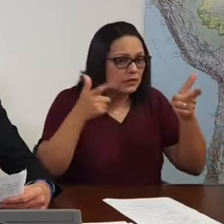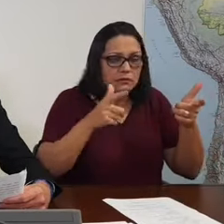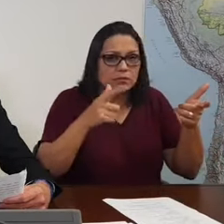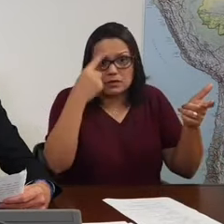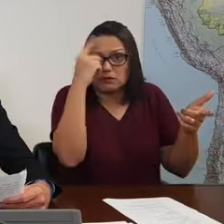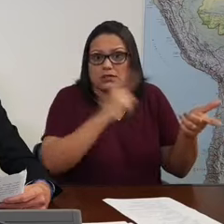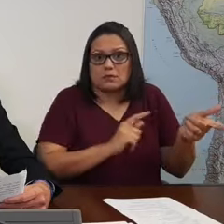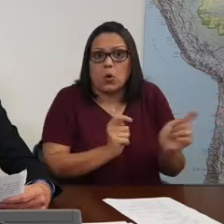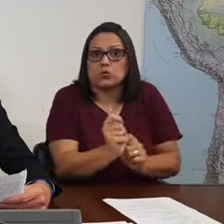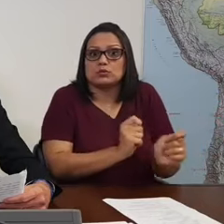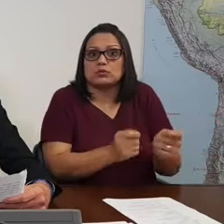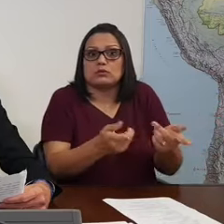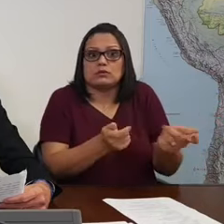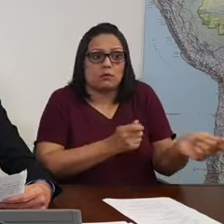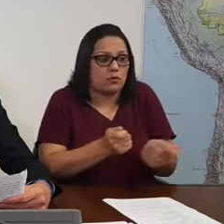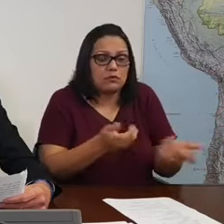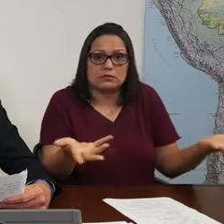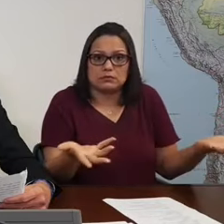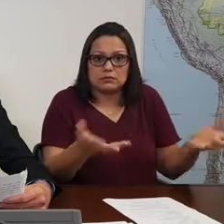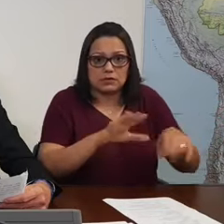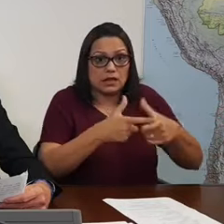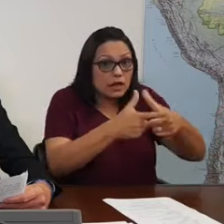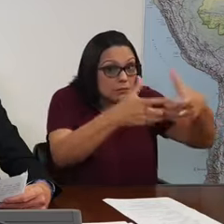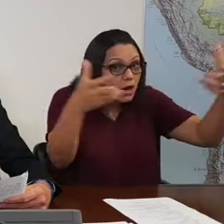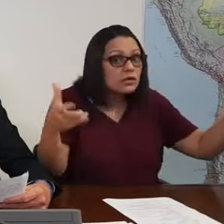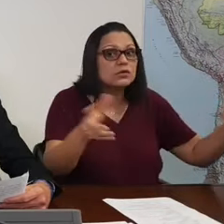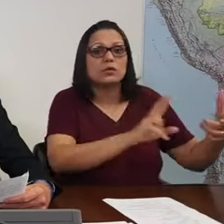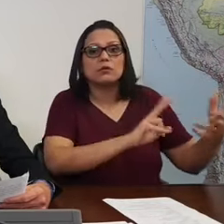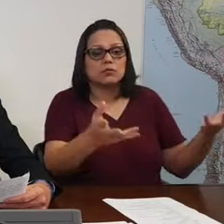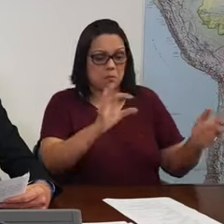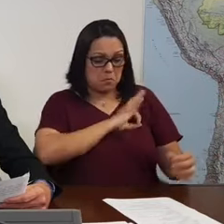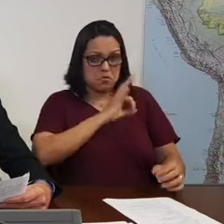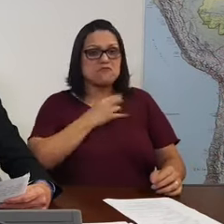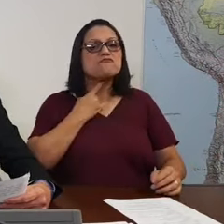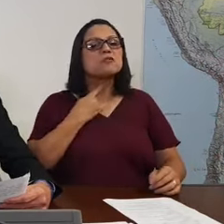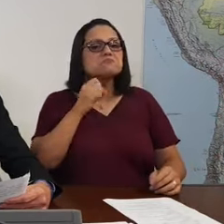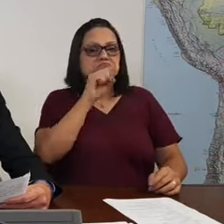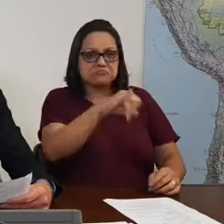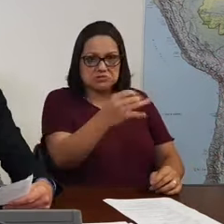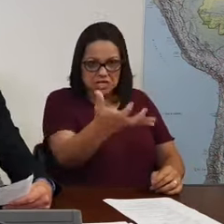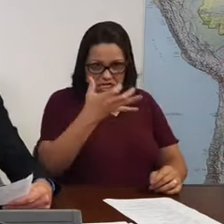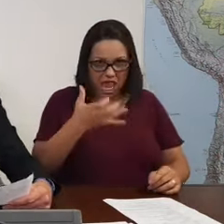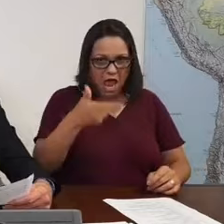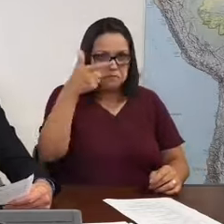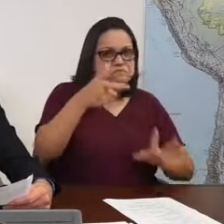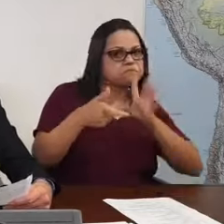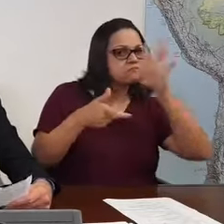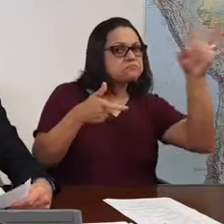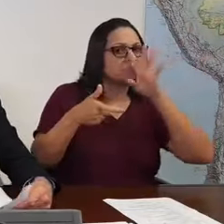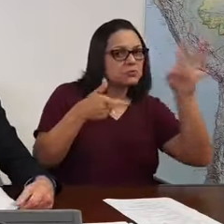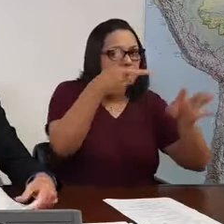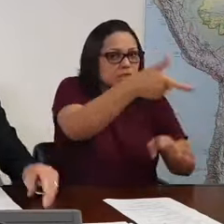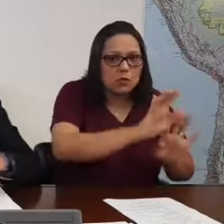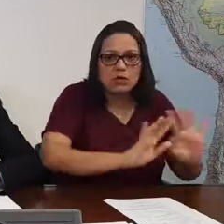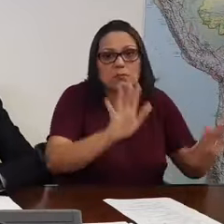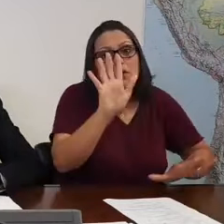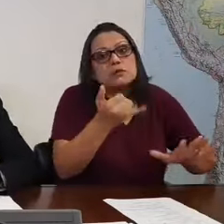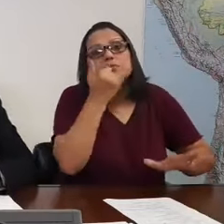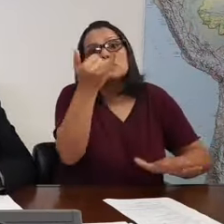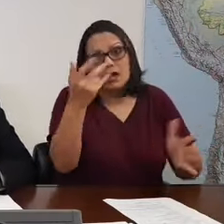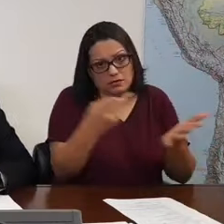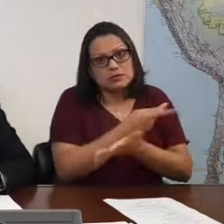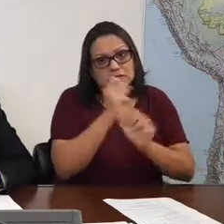porque não há, obviamente, na maior parte dos casos, a intenção do policial em fazer o uso errado da sua arma, mas isso acontece numa